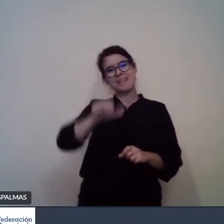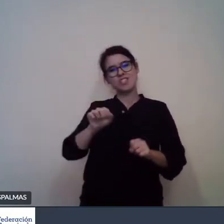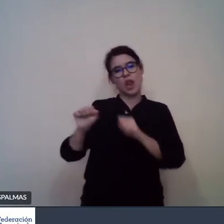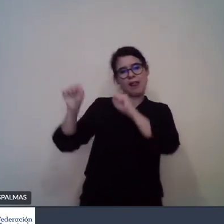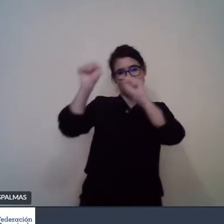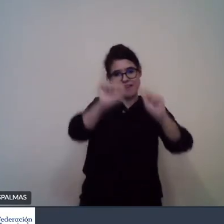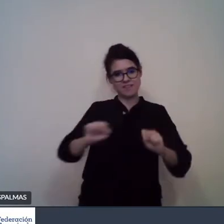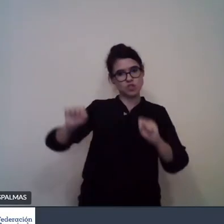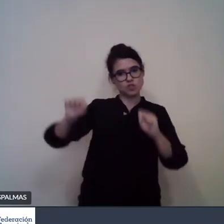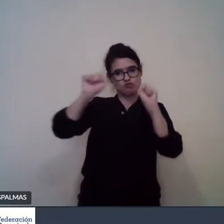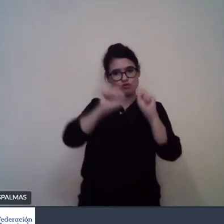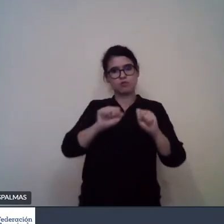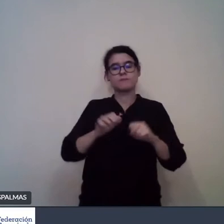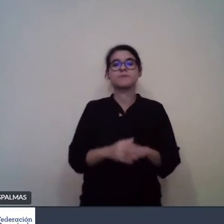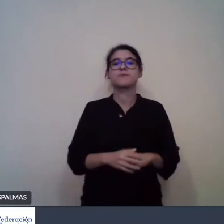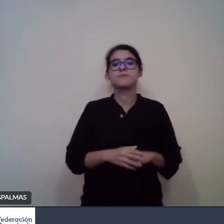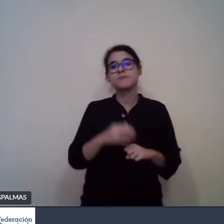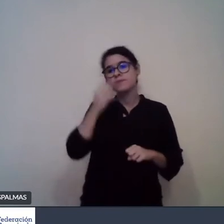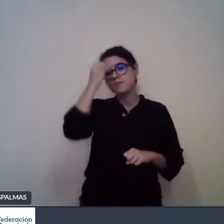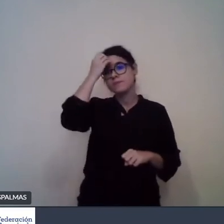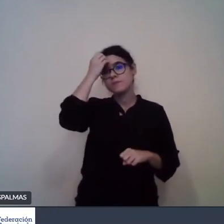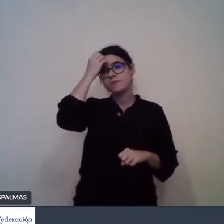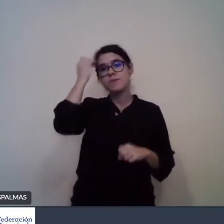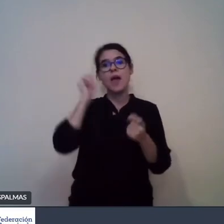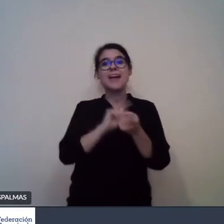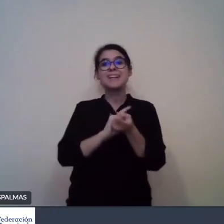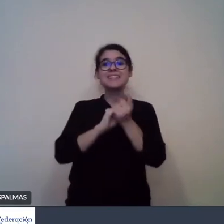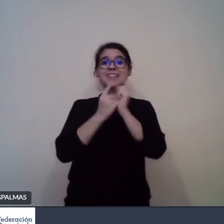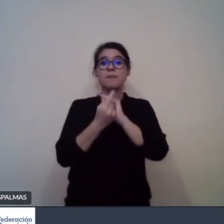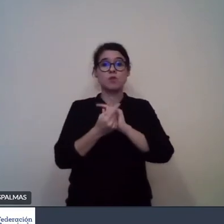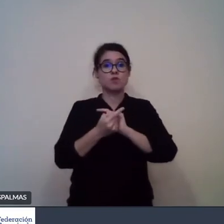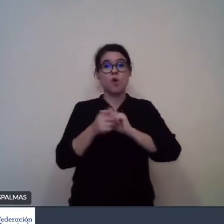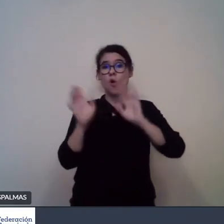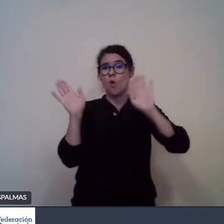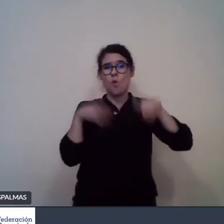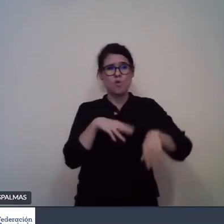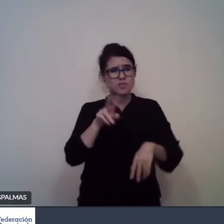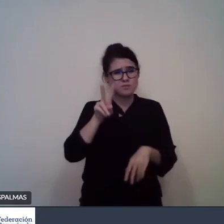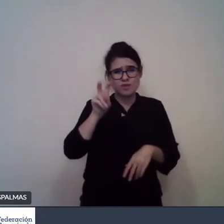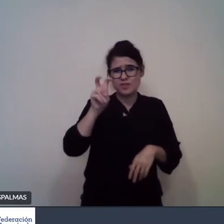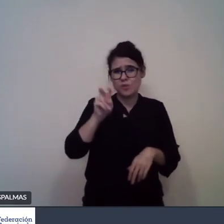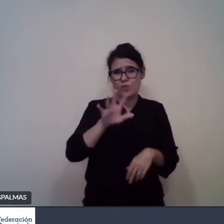abajo. Cambian, últimos segundos, 5, 4.